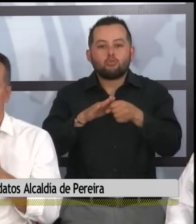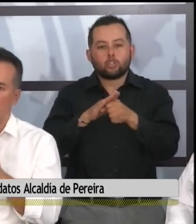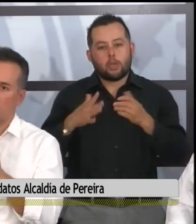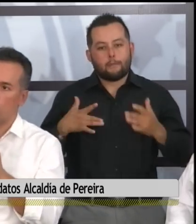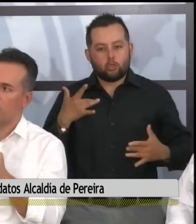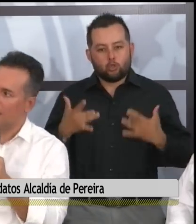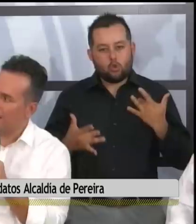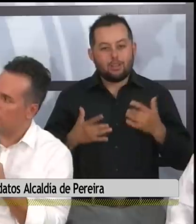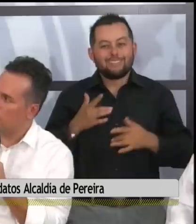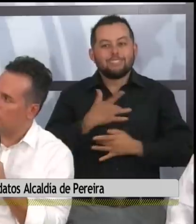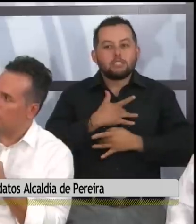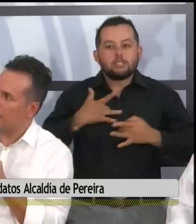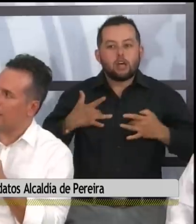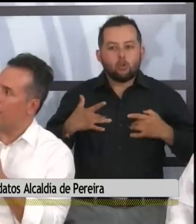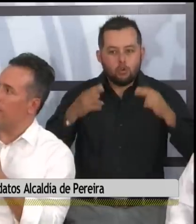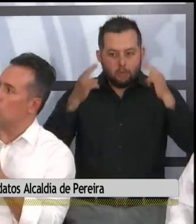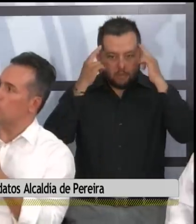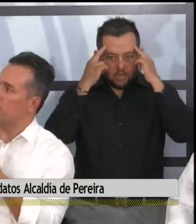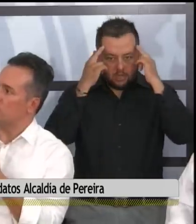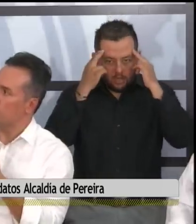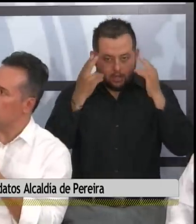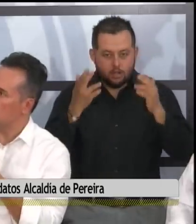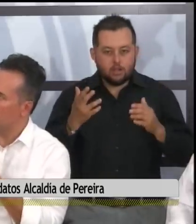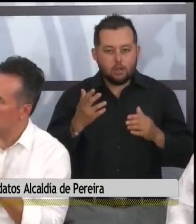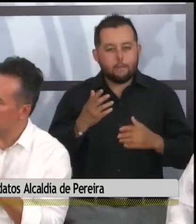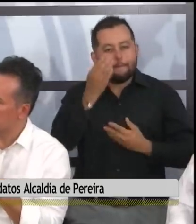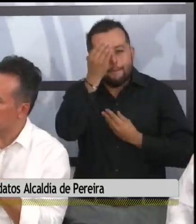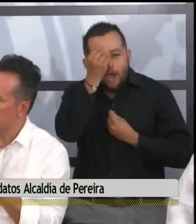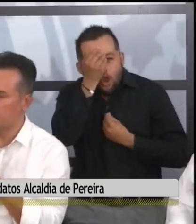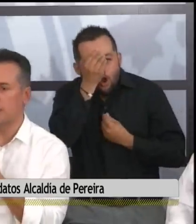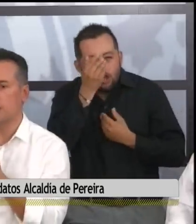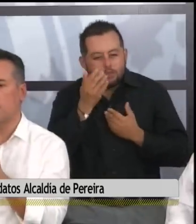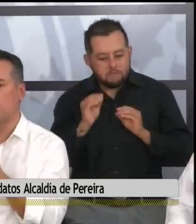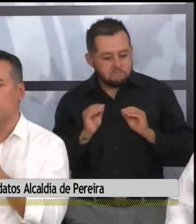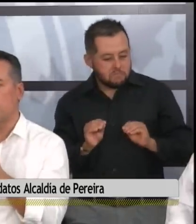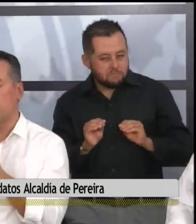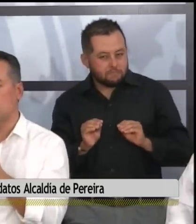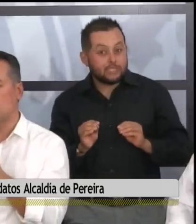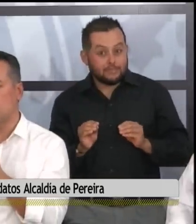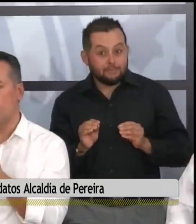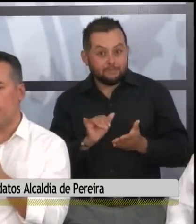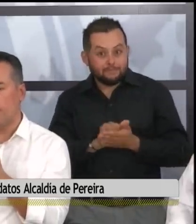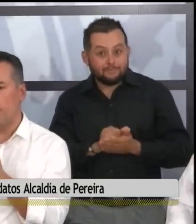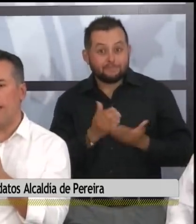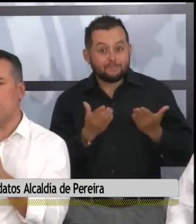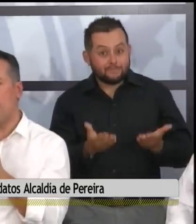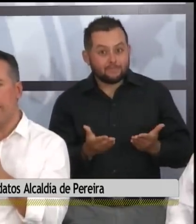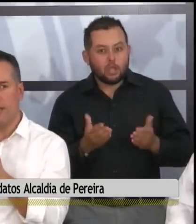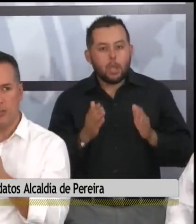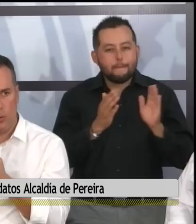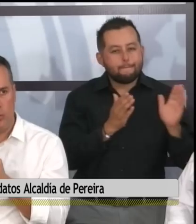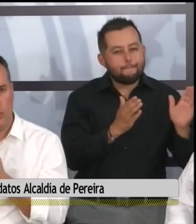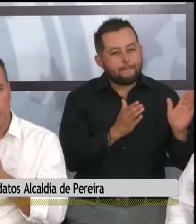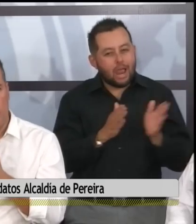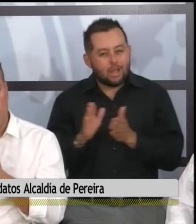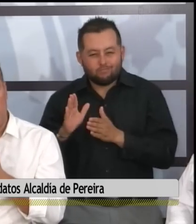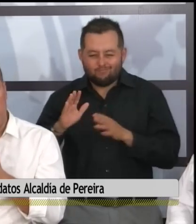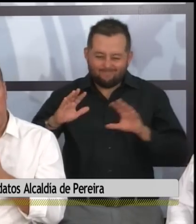personas, como la salud mental, el tema de los principios, los valores. Es decir, es un plan